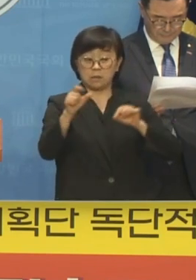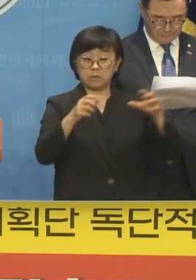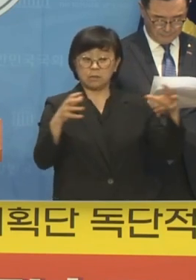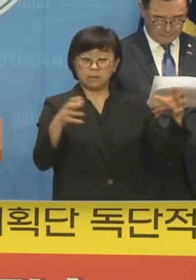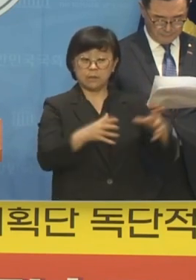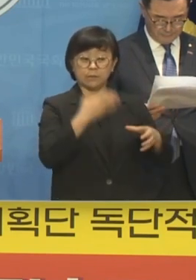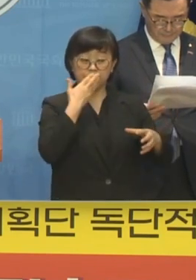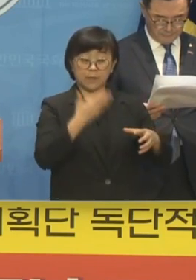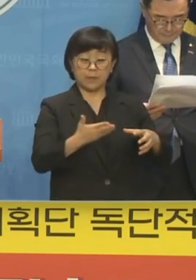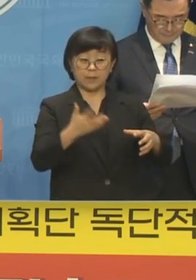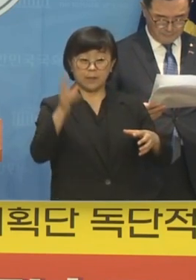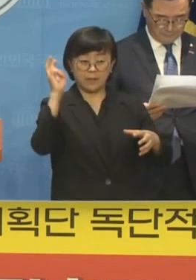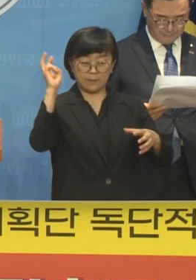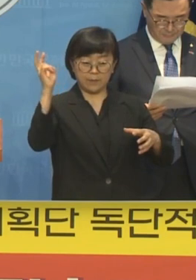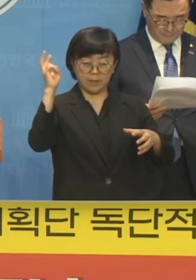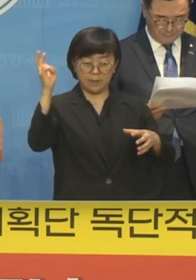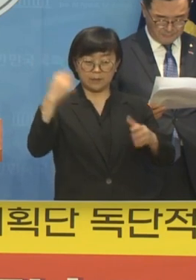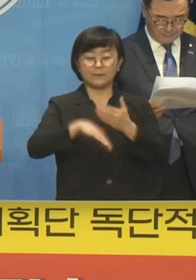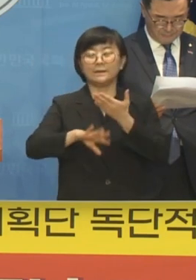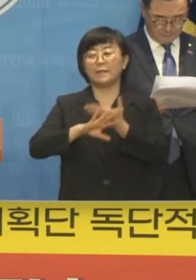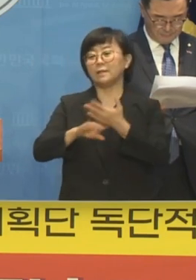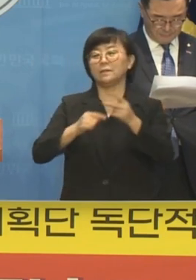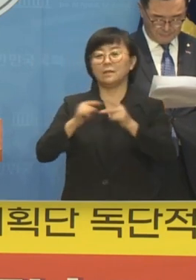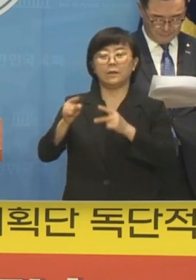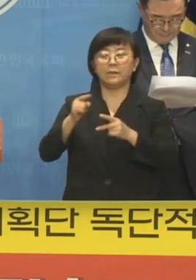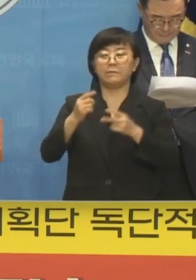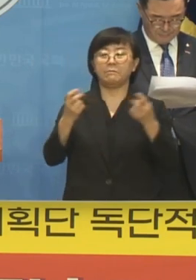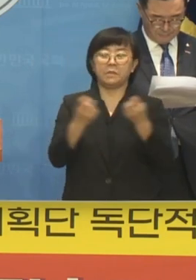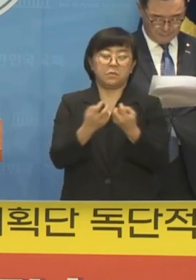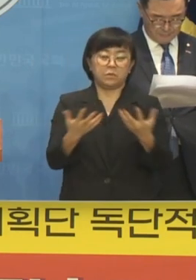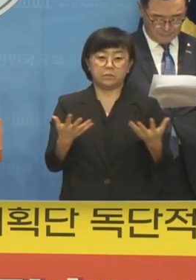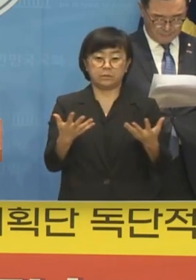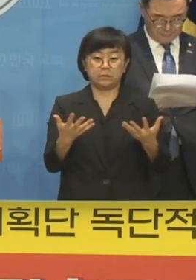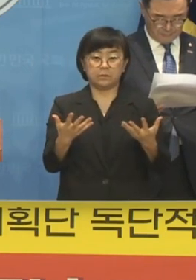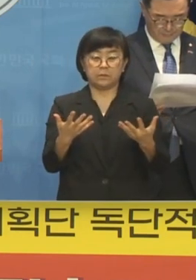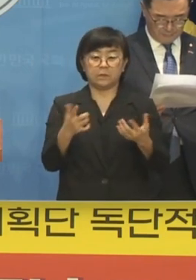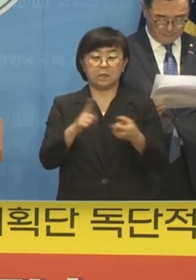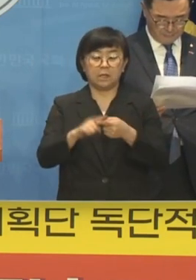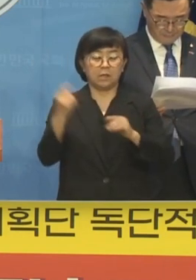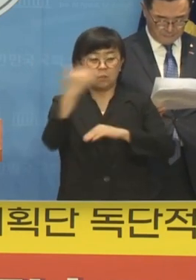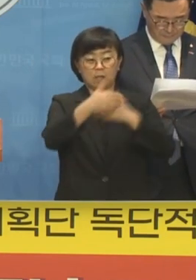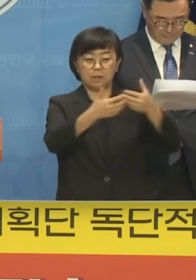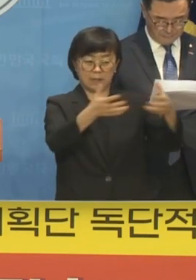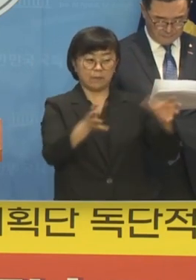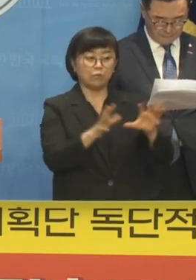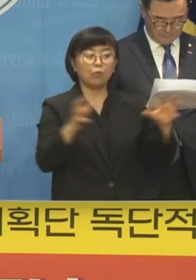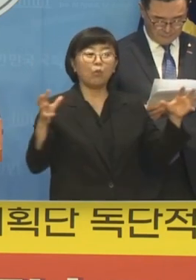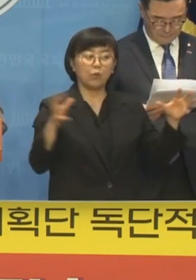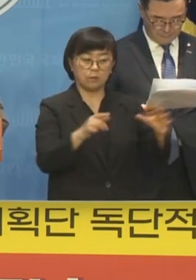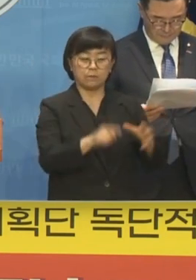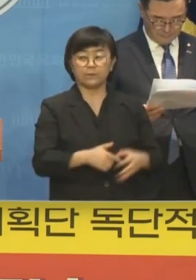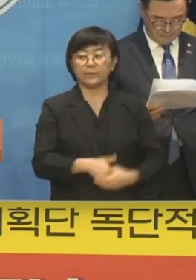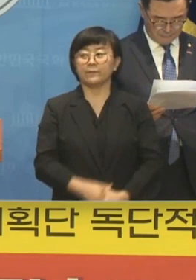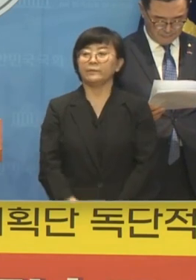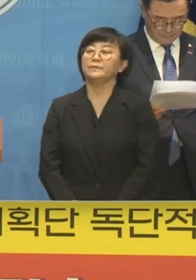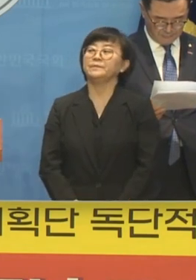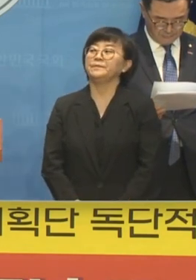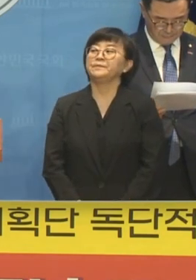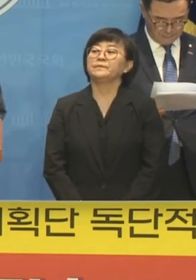구성하였다고 밖에 달리 이해할 방법이 없는 기획단 구성이다.